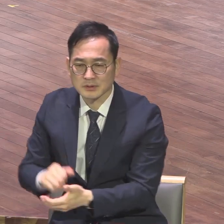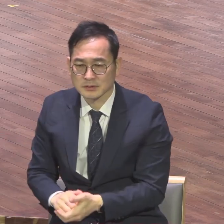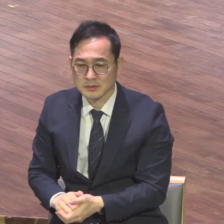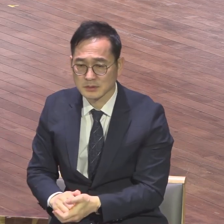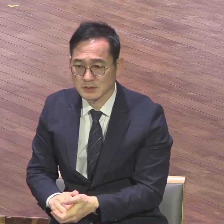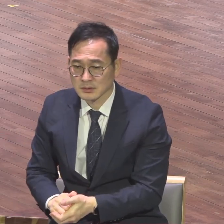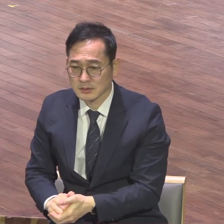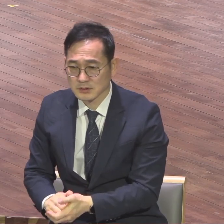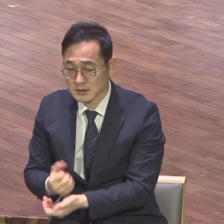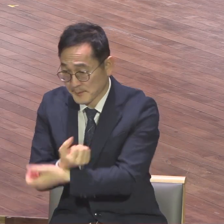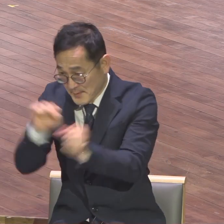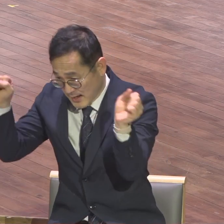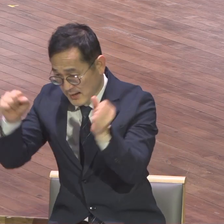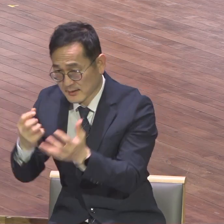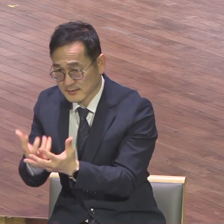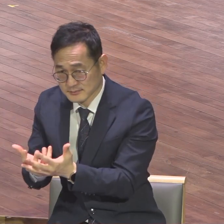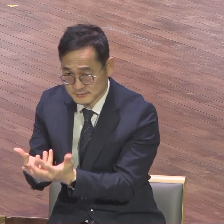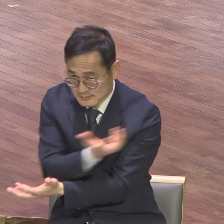통해서